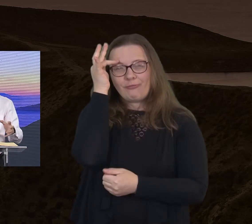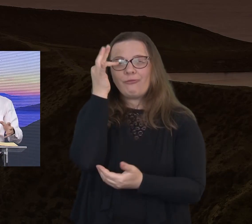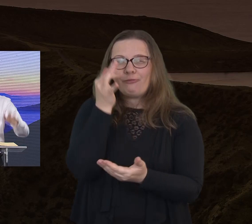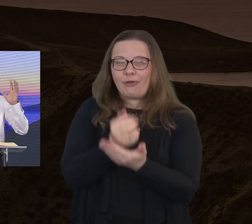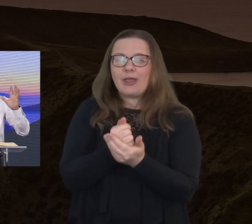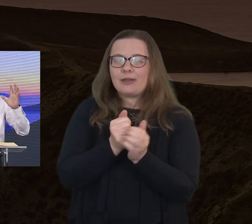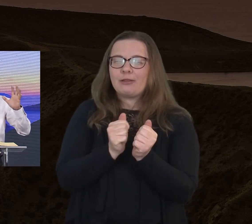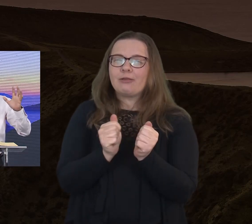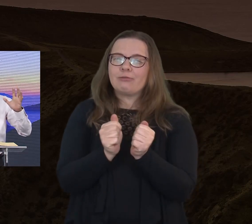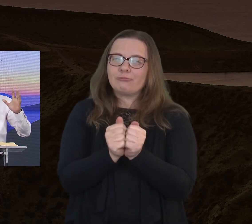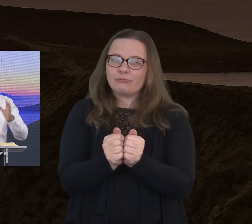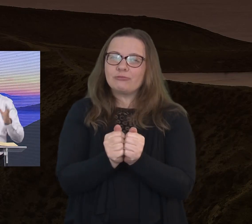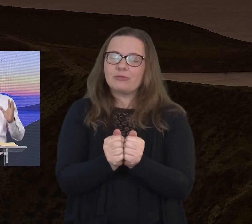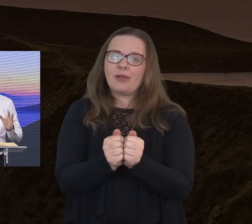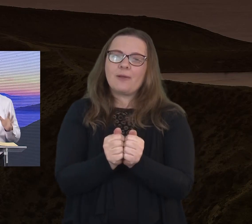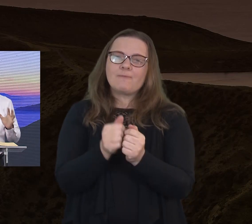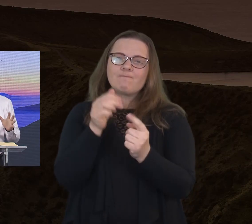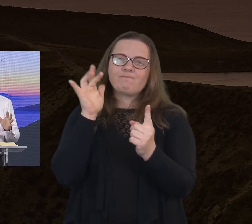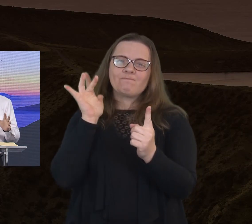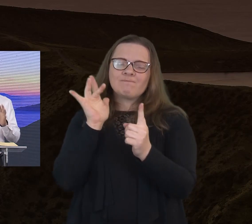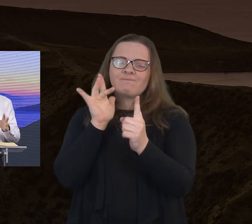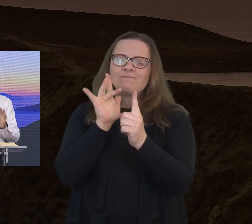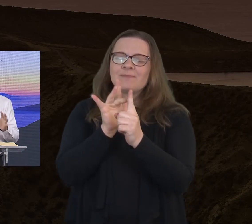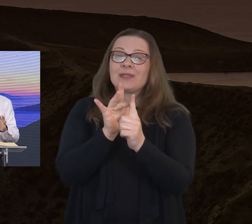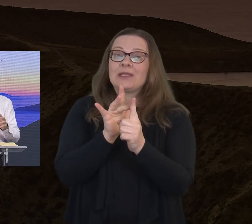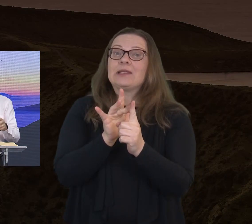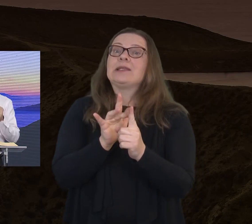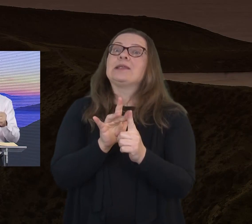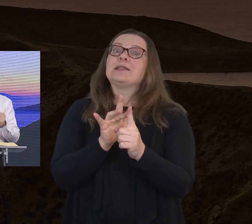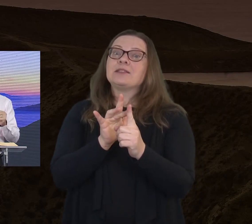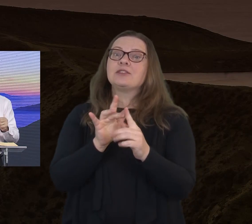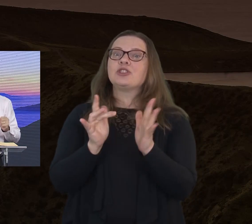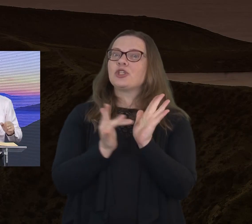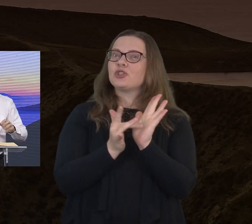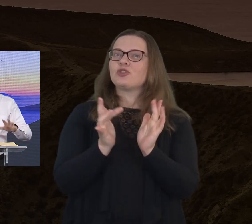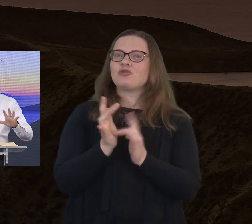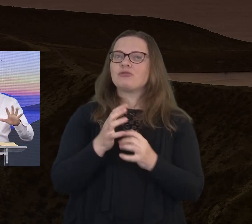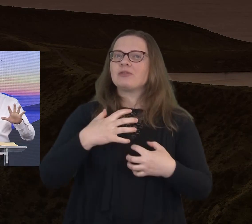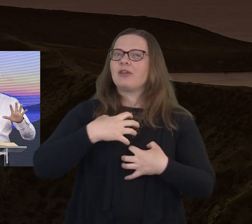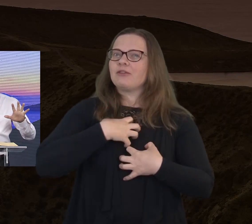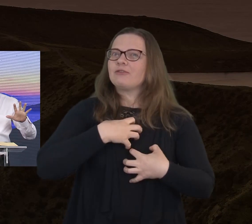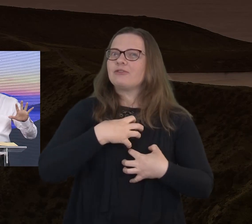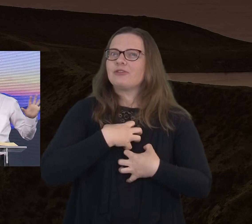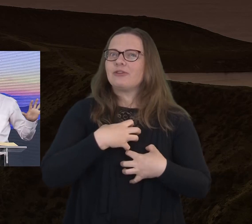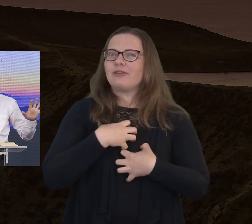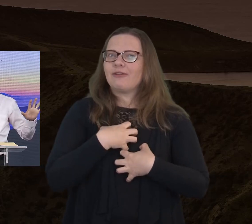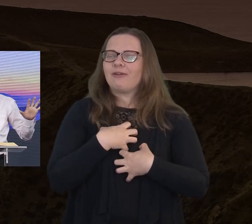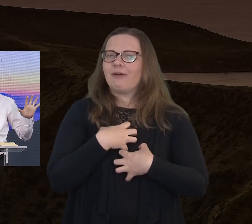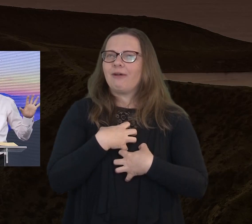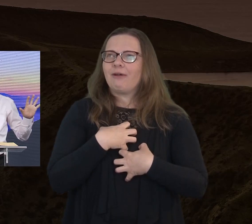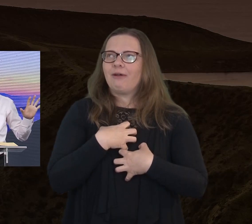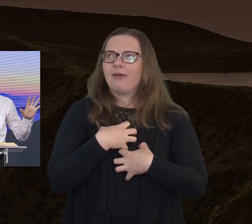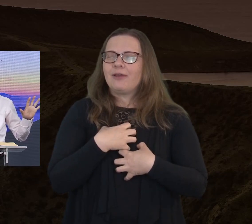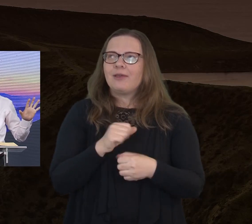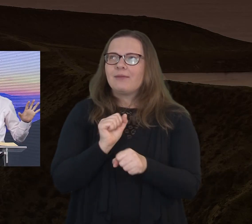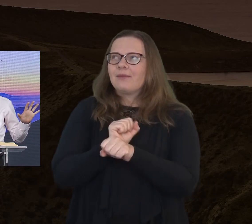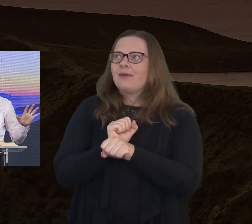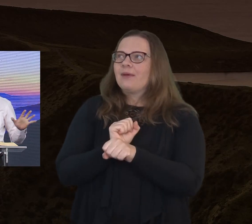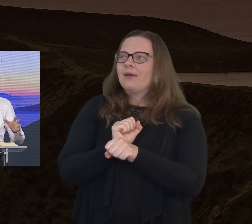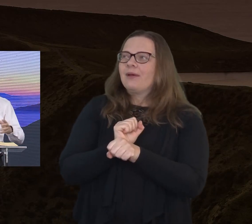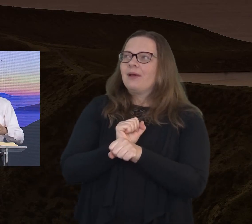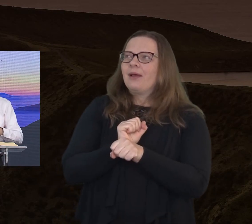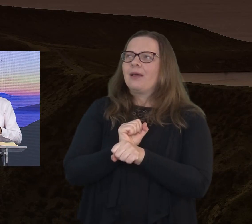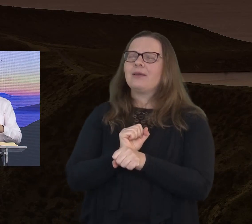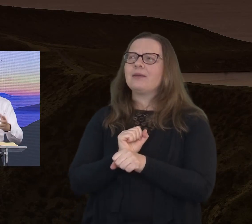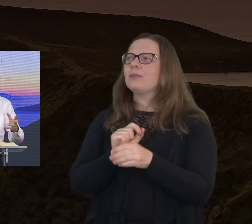Jesus percebeu, Jesus sentiu, ali Lucas 8 fala que Jesus sentiu, ele de repente parou: quem me tocou? E